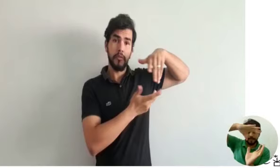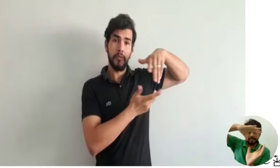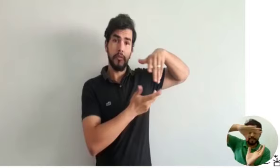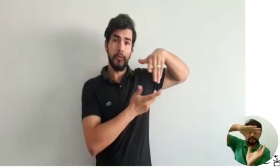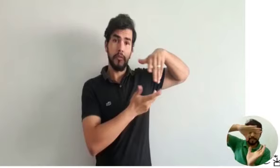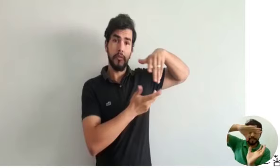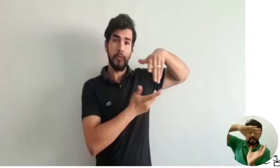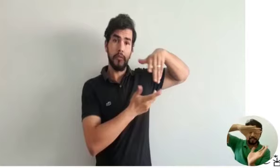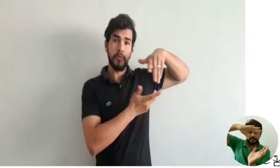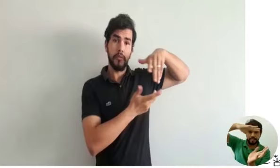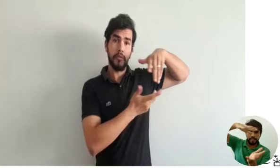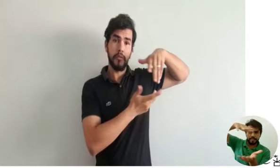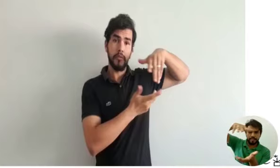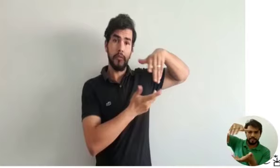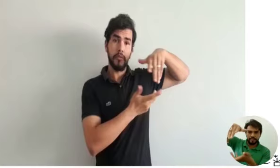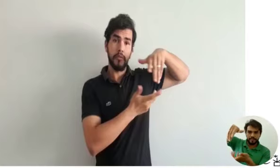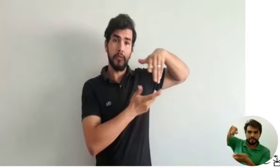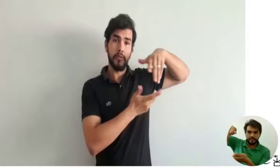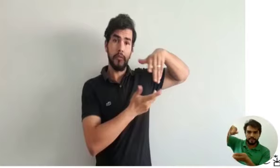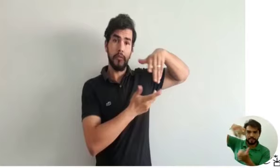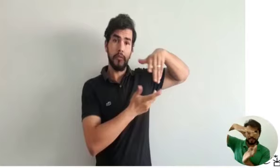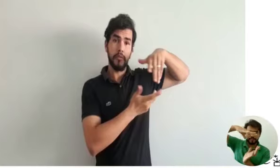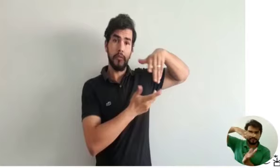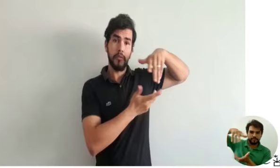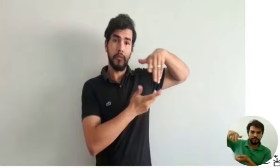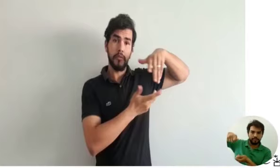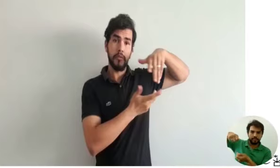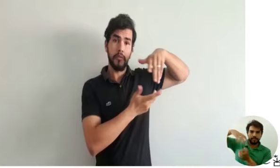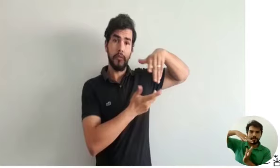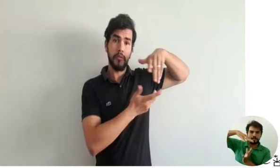a mão aberta assim, né? Aí só vai girar assim, ó, e vai fechar.